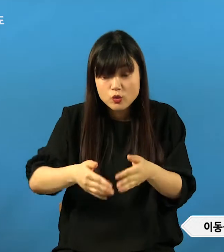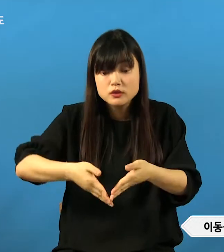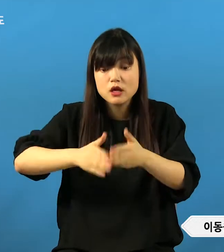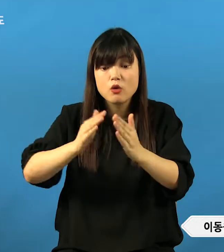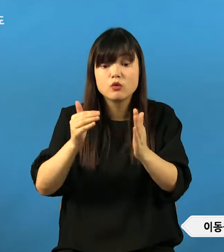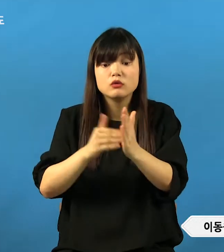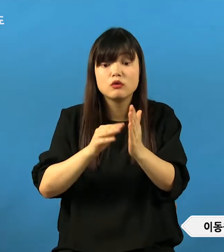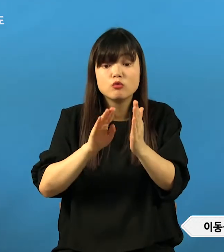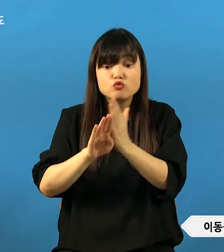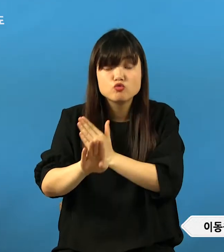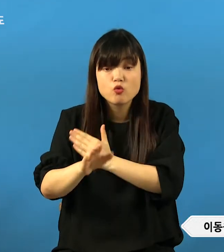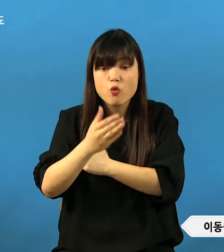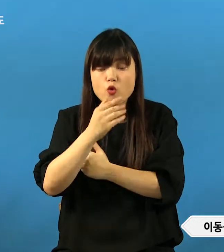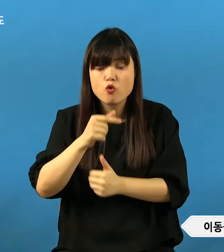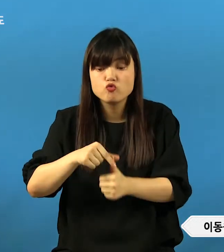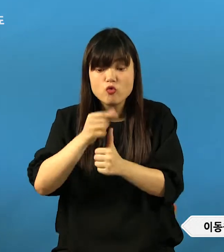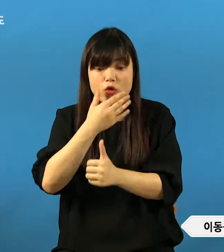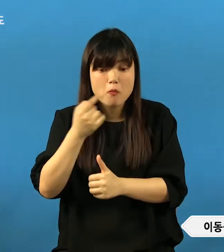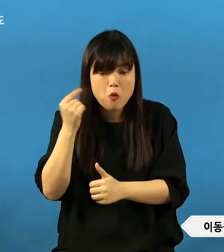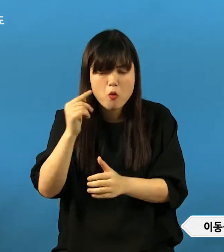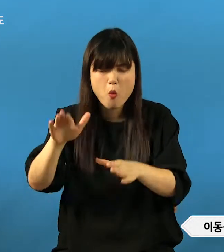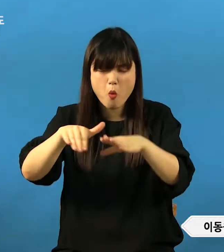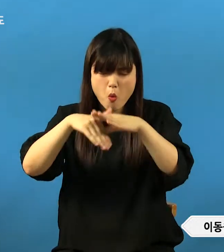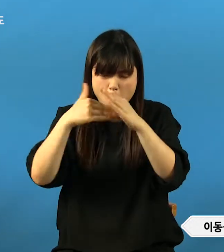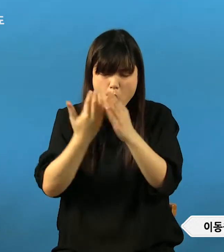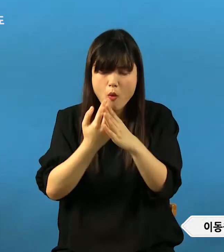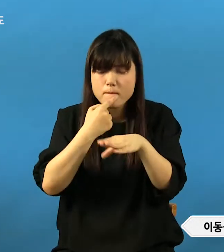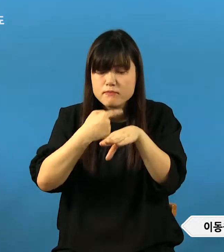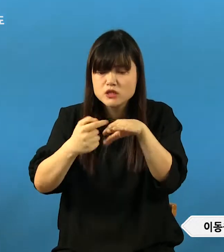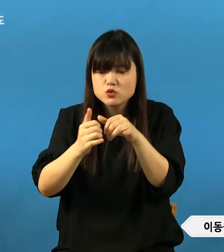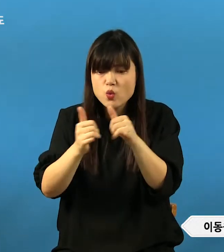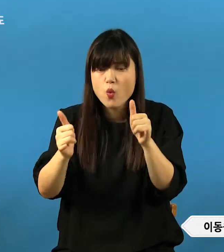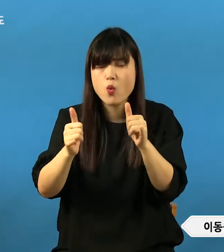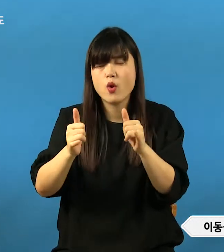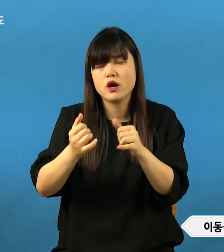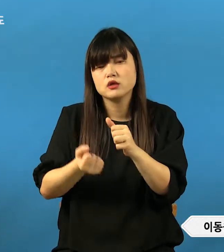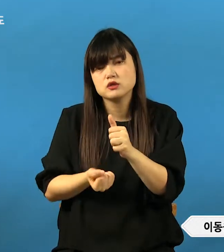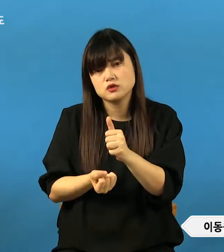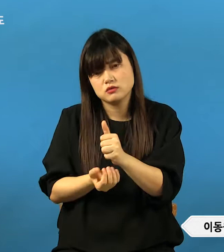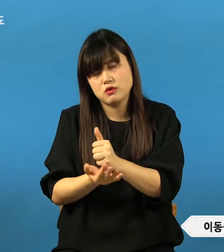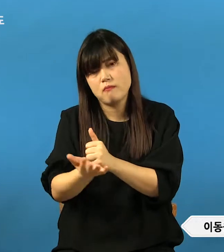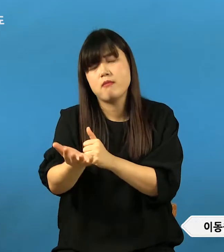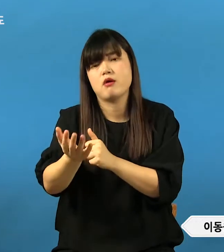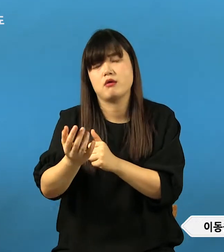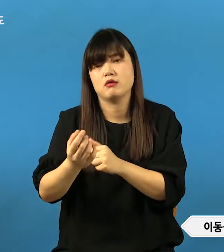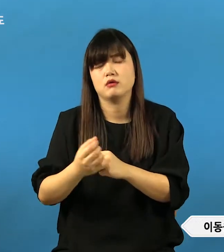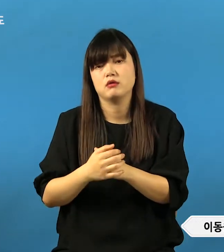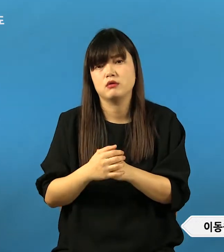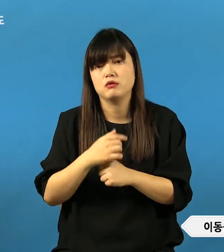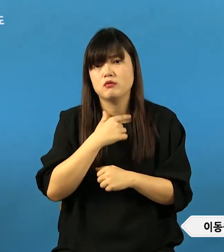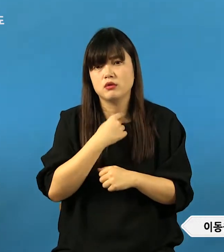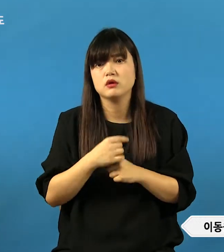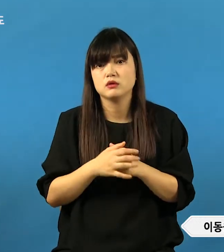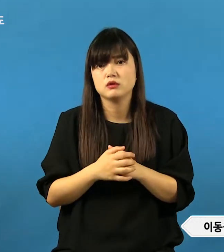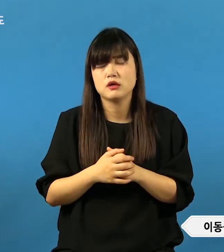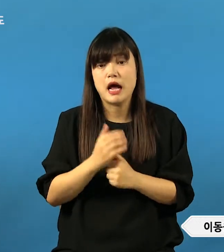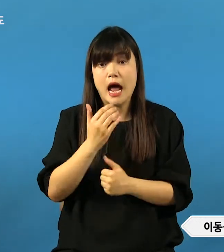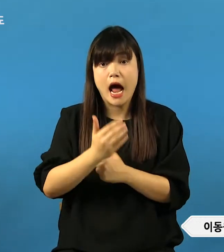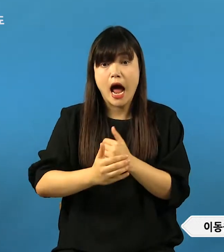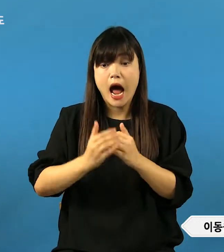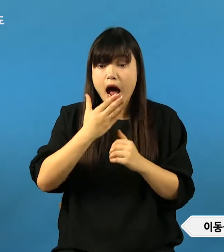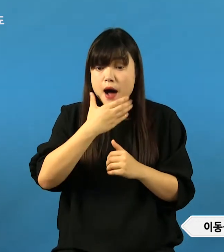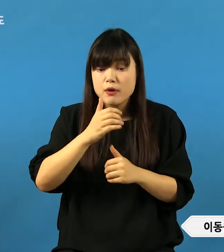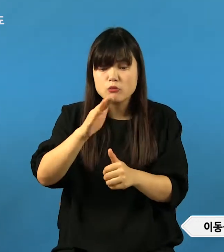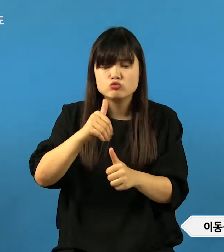이유, 이 구원의 복음이 온 민족 가운데 전해지도록, 그것이 하나님이 아브라함을 부르신,